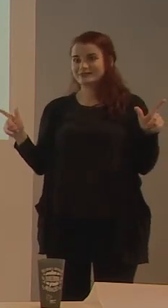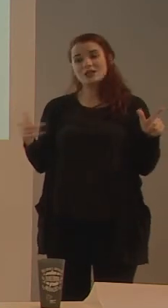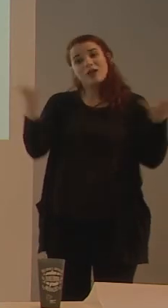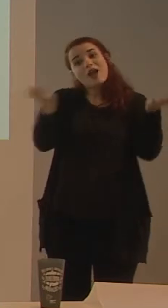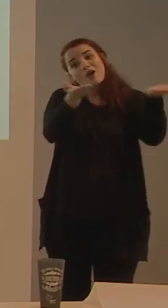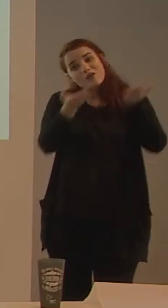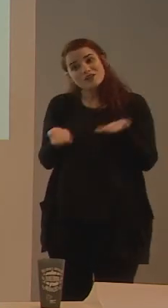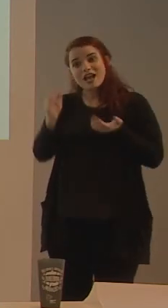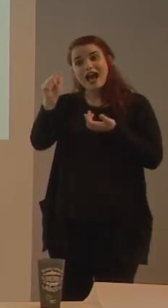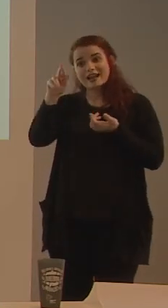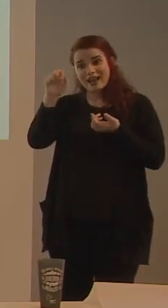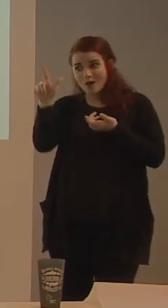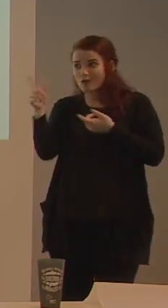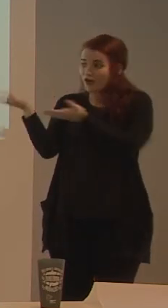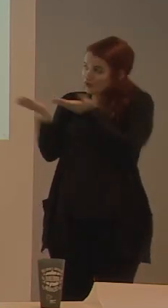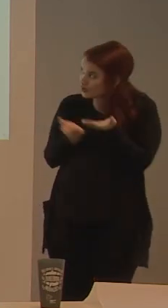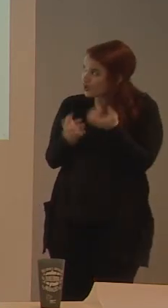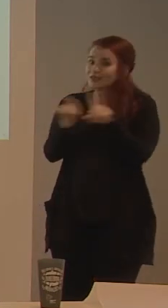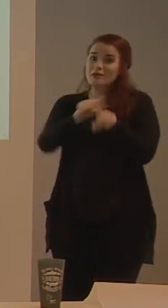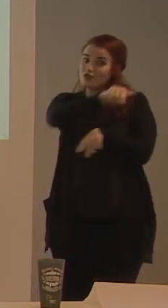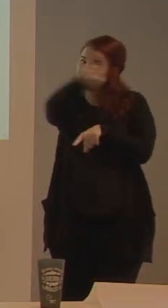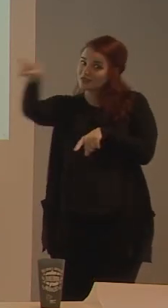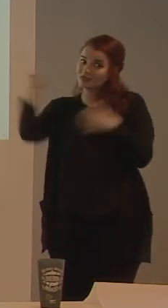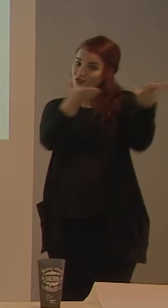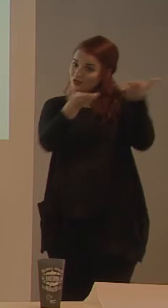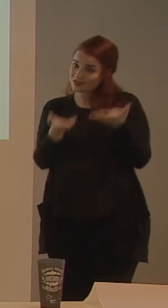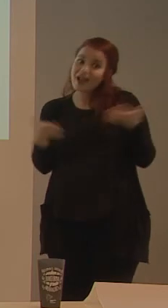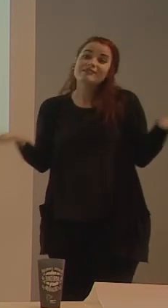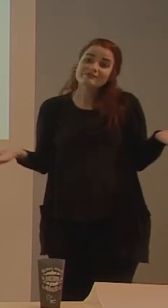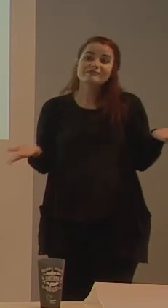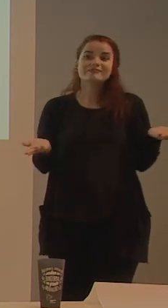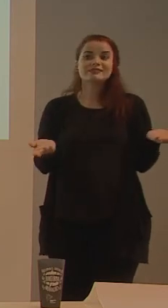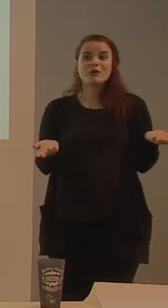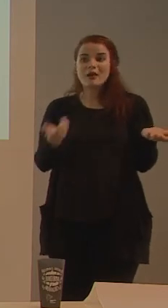gente fez para a Ariel, e quer fazer para todo mundo, inclusive para vocês, é esse: